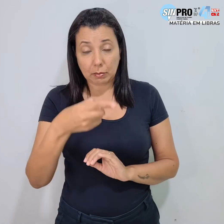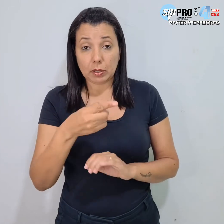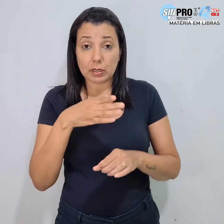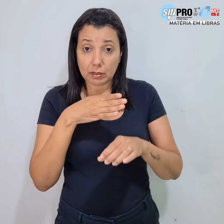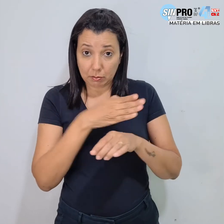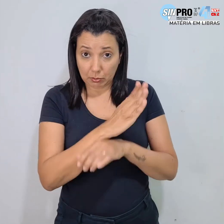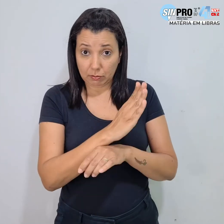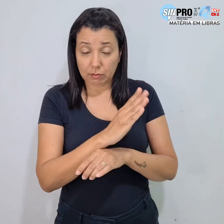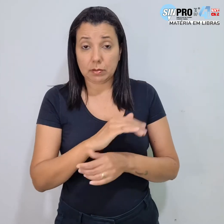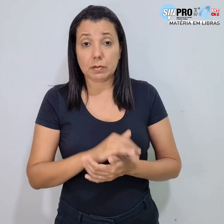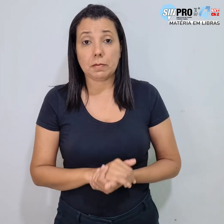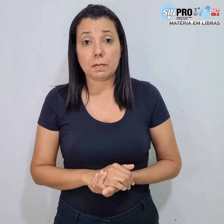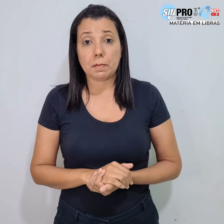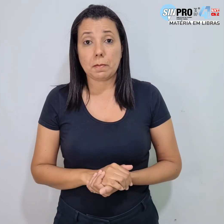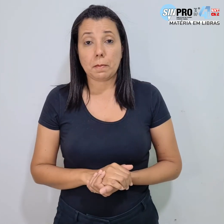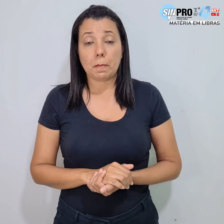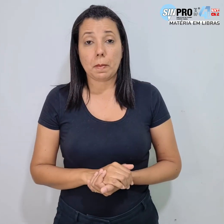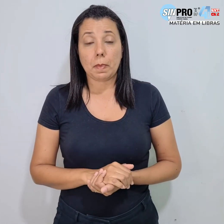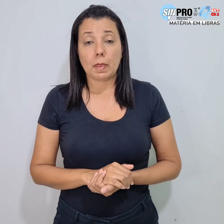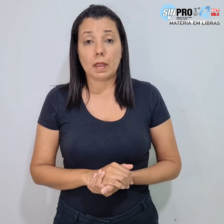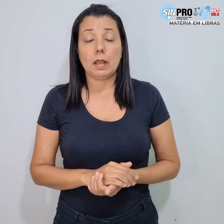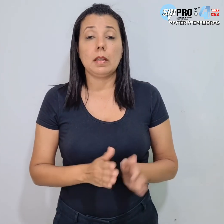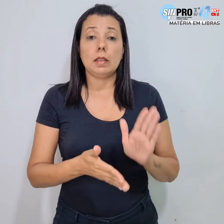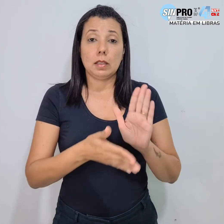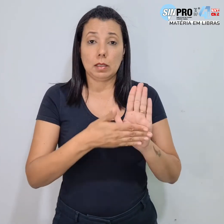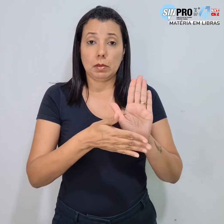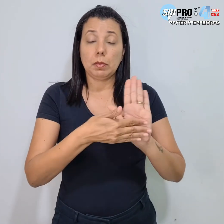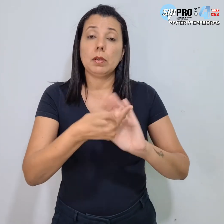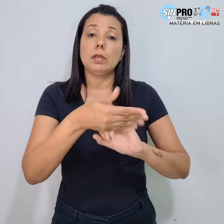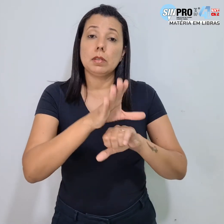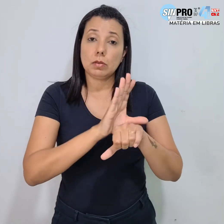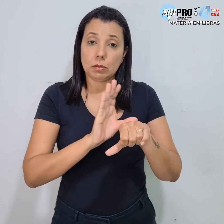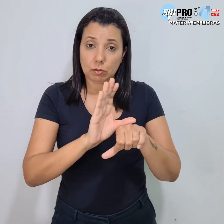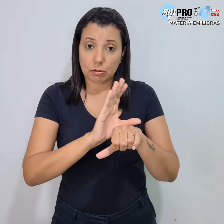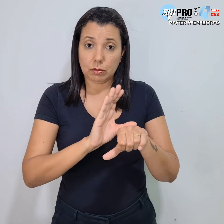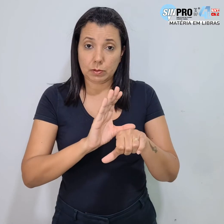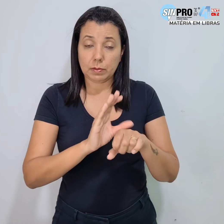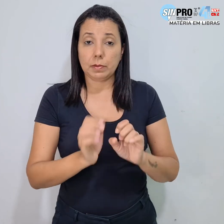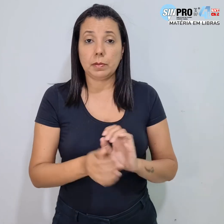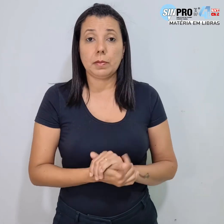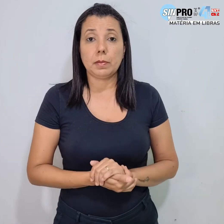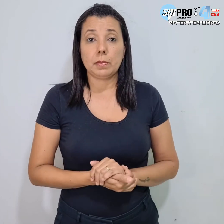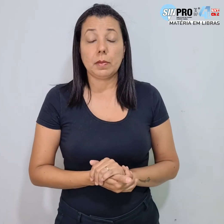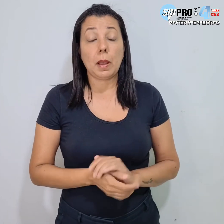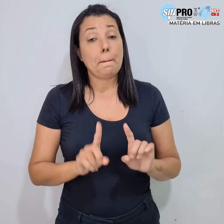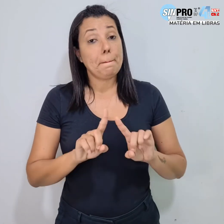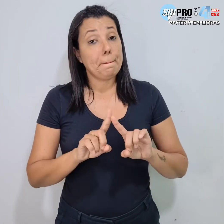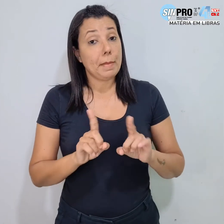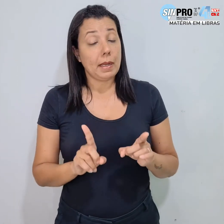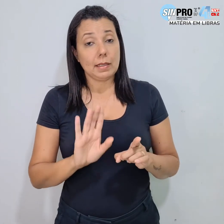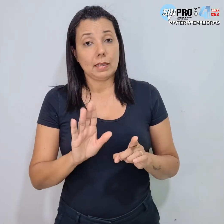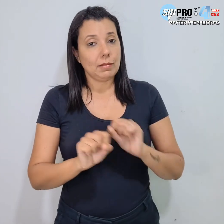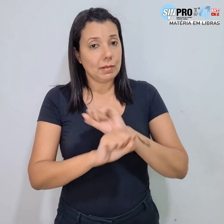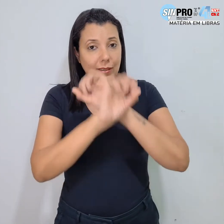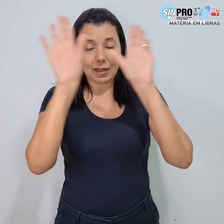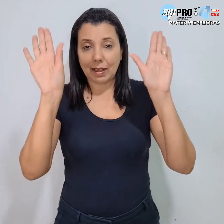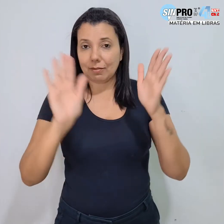após a aprovação da emenda constitucional, mas isso ainda não está